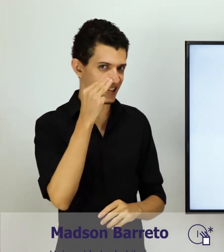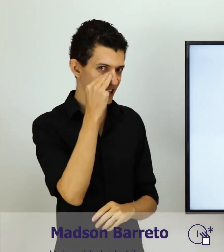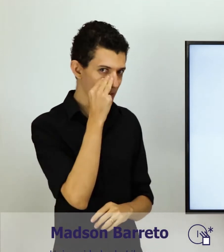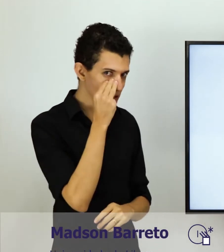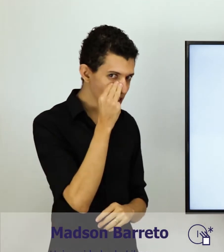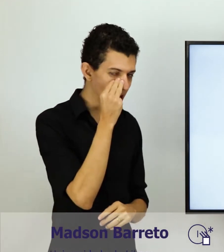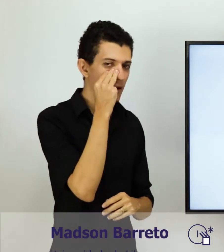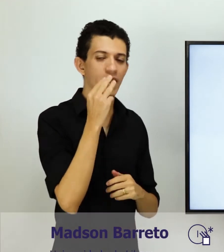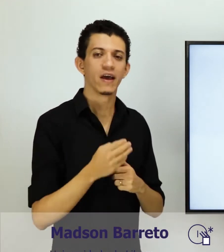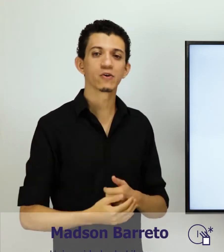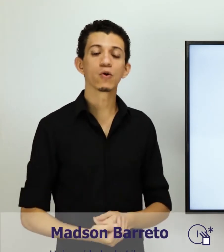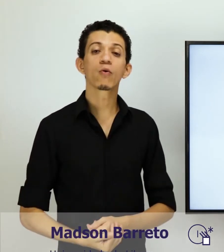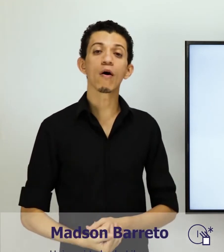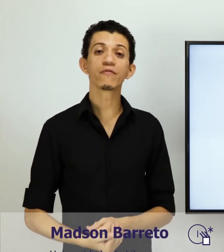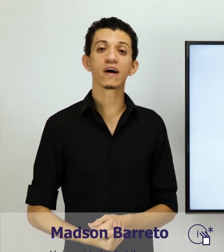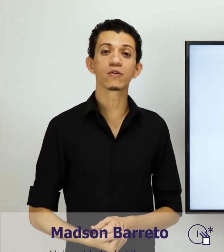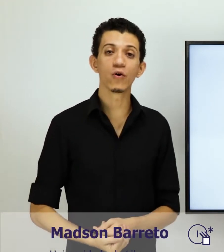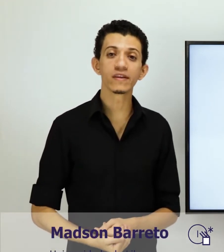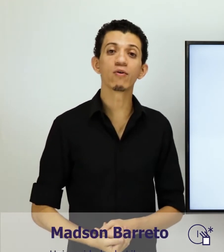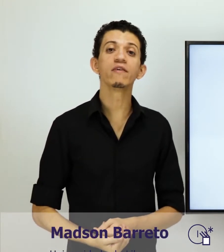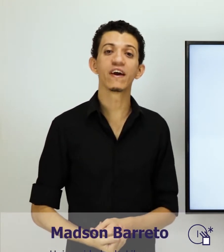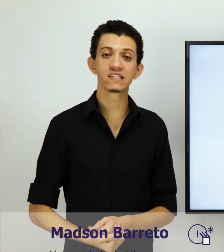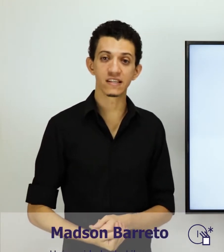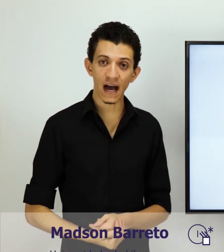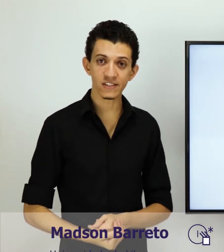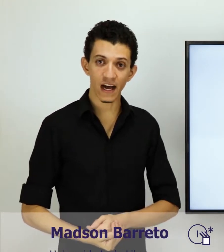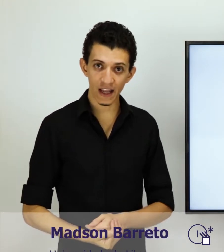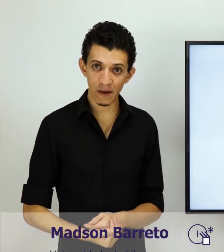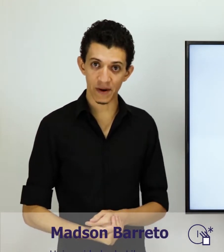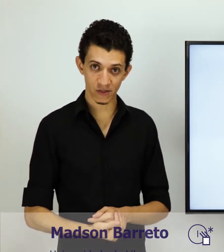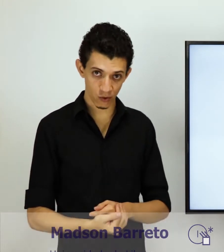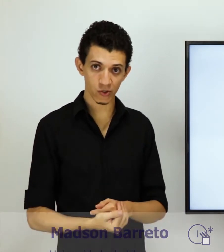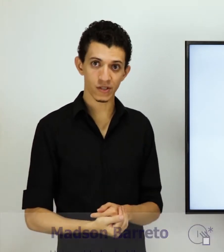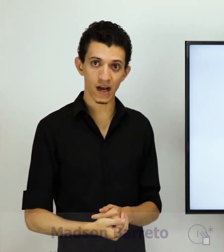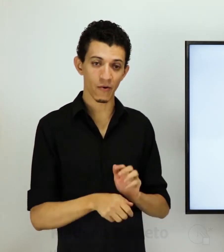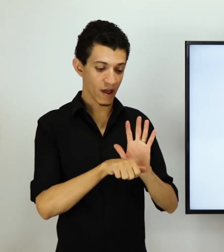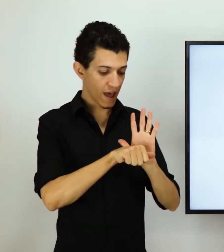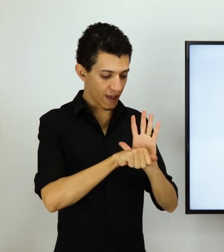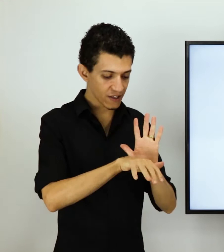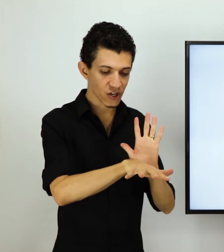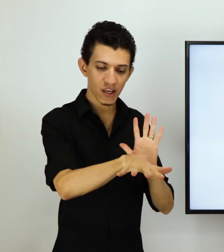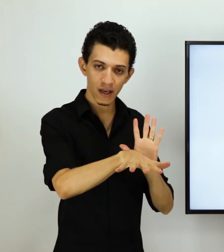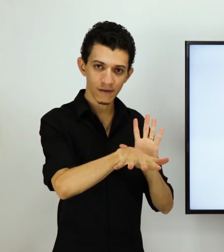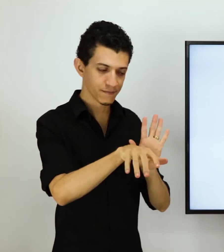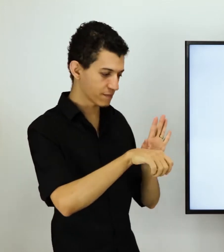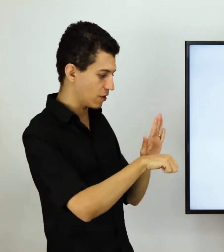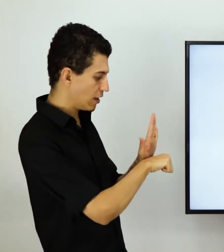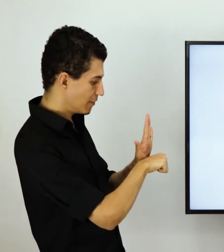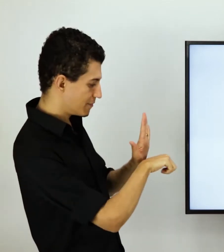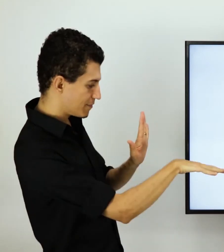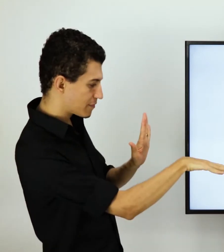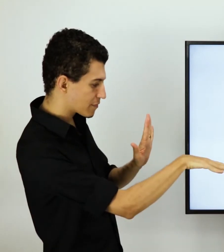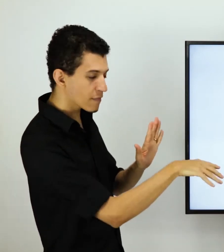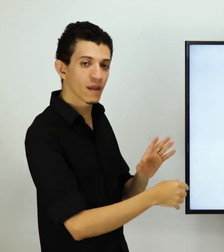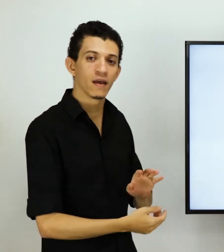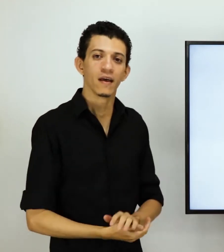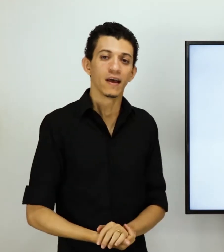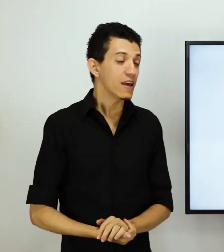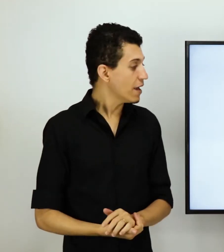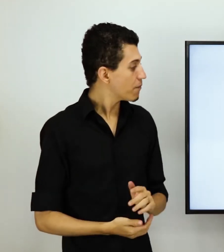aqui é meu sinal. Eu sou o cofundador da Universidade da Libras, cujo sinal é este aqui, olha. E